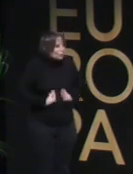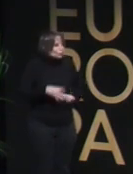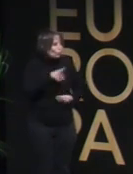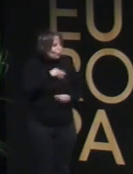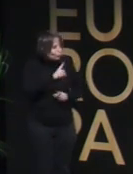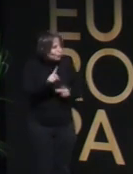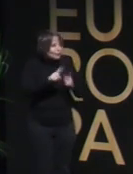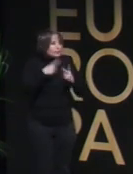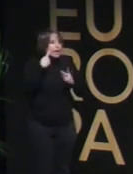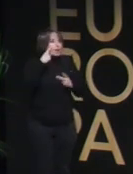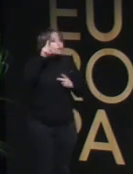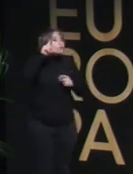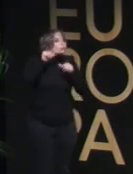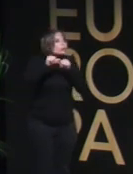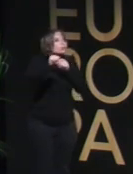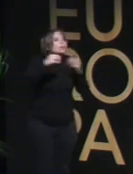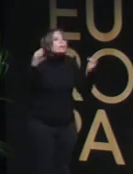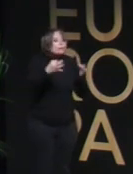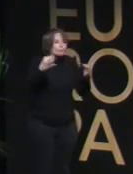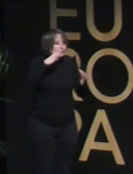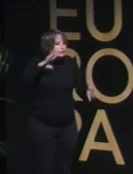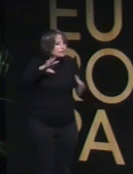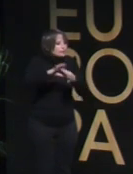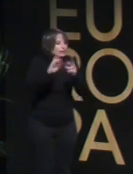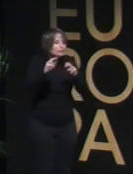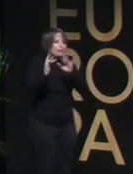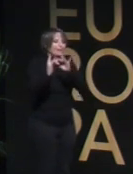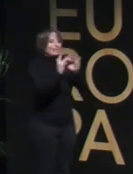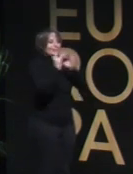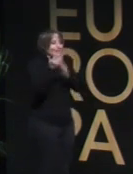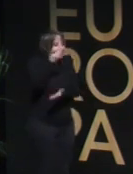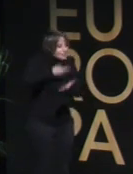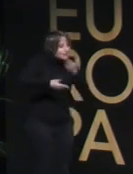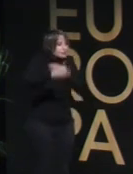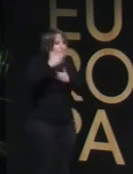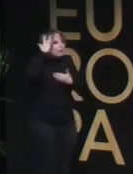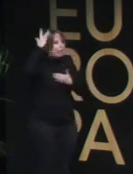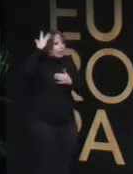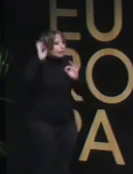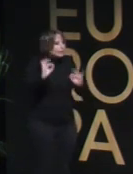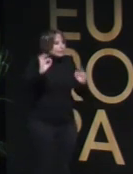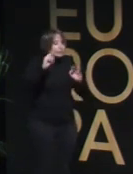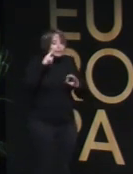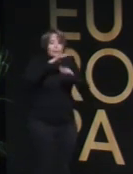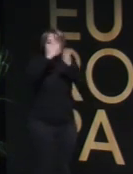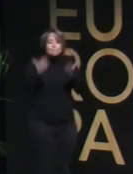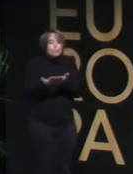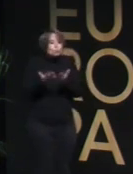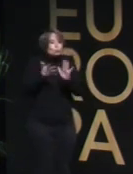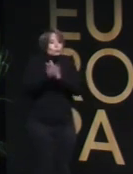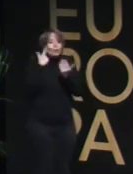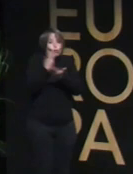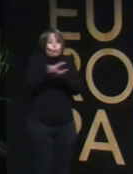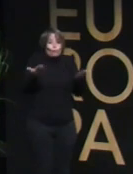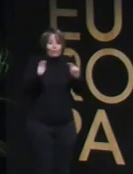ya no es predecible, que es lo que tiene que ver más con la hiperactividad o con la dispersión, por así decirlo. Y mi mundo ya no es confiable,